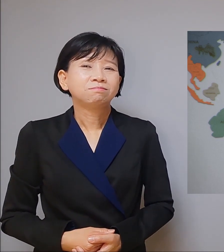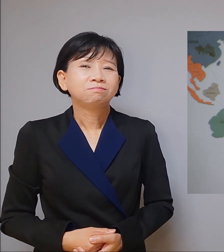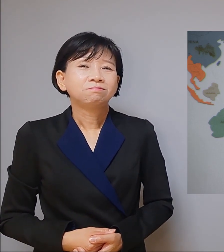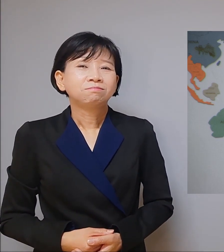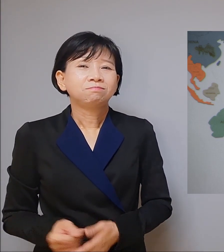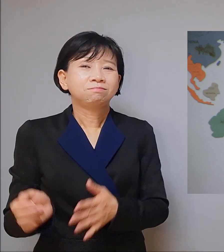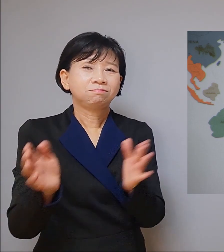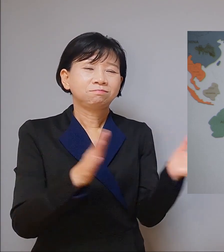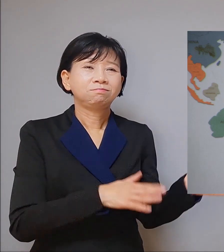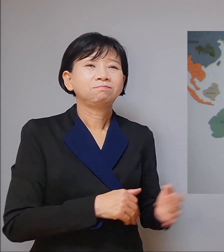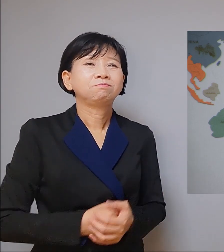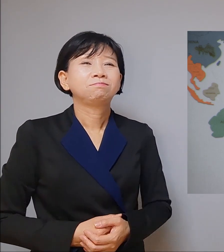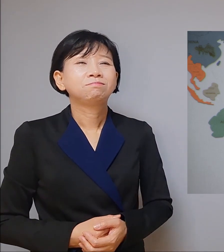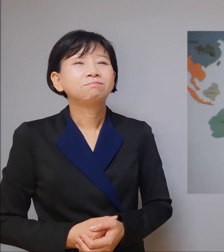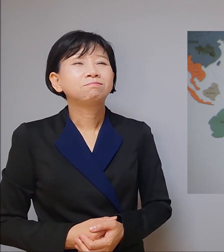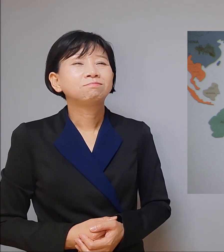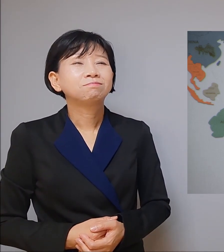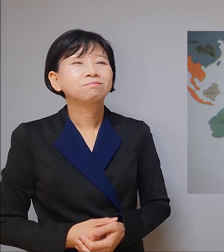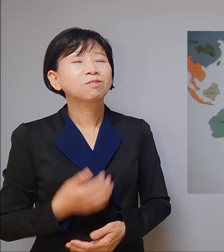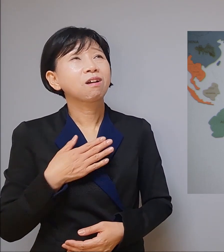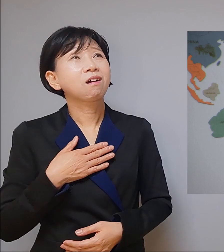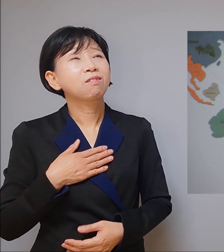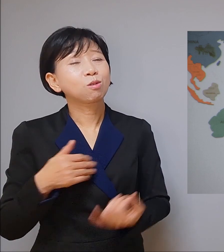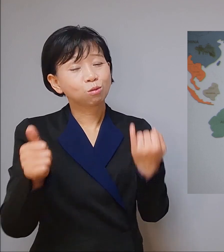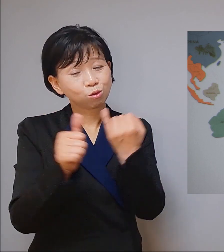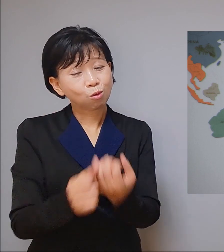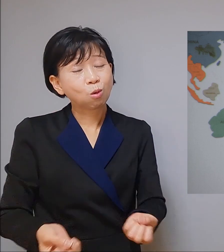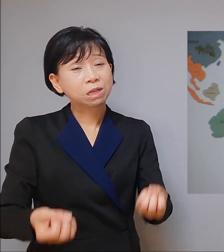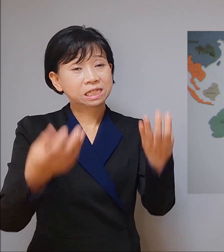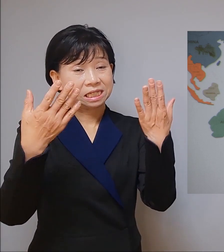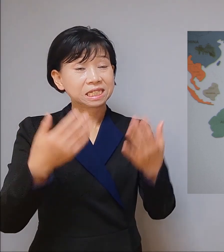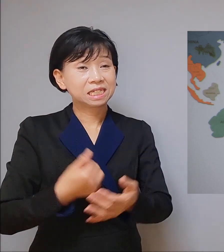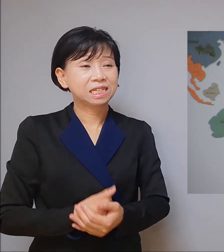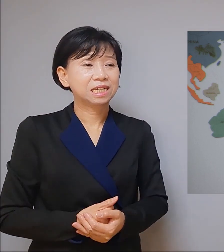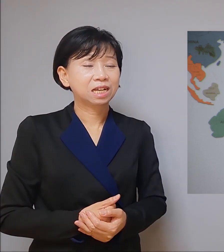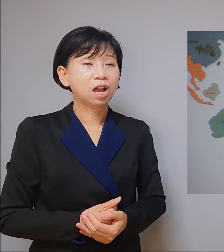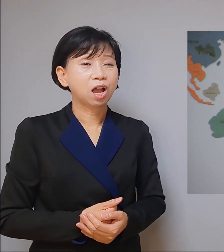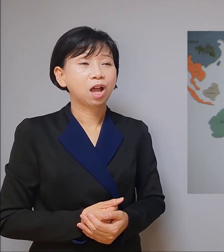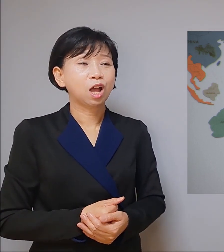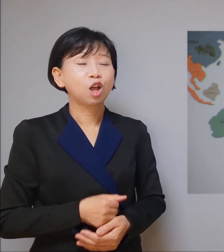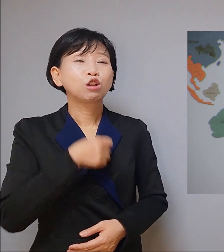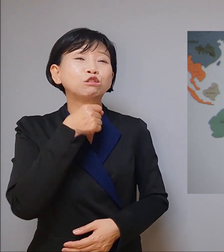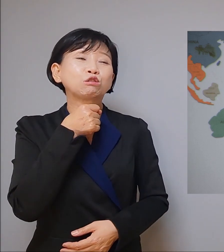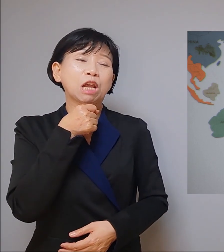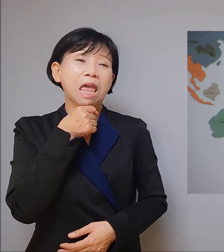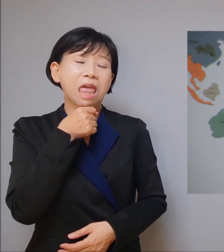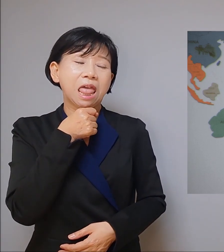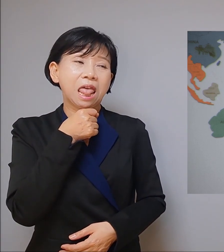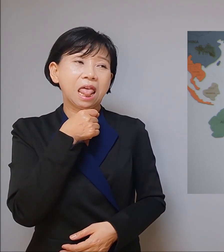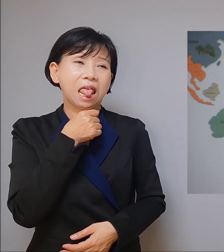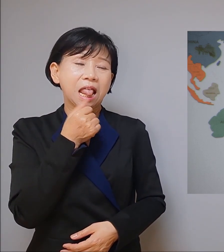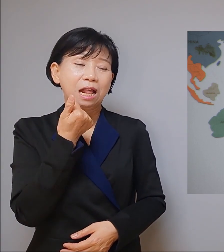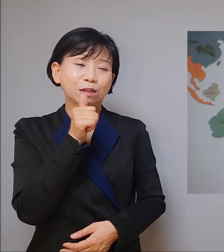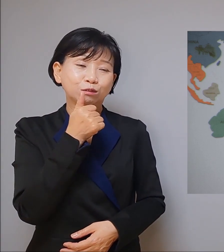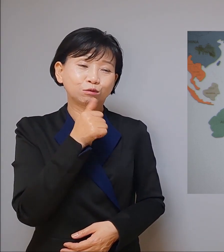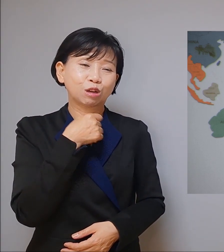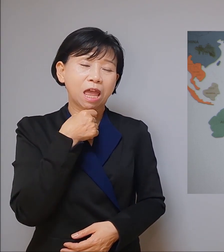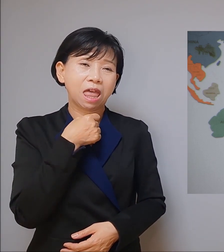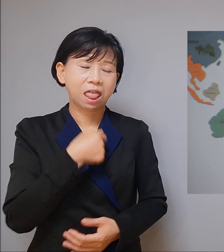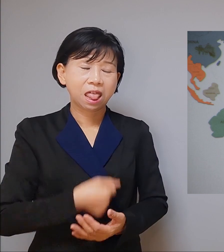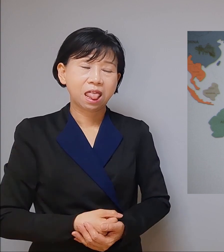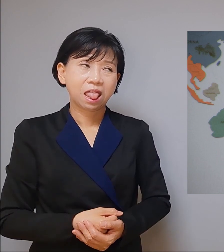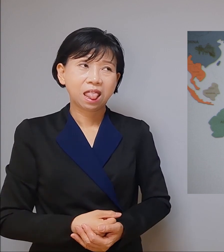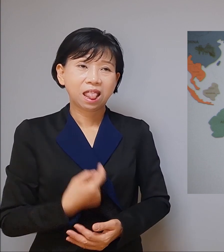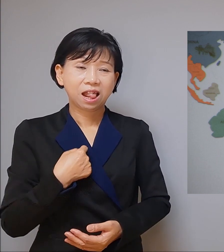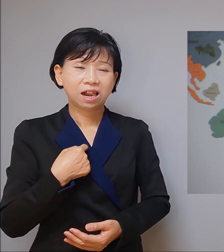어쨌든 저도 꽤나 주례를 좀 한 30-40번 이상은 한 것 같습니다. 결혼 예배 드리는 날 신랑 신부의 얼굴은 그 어느